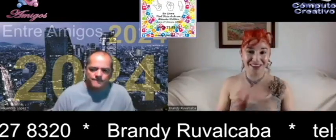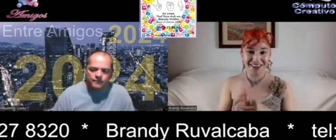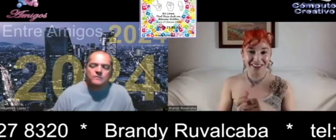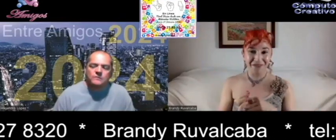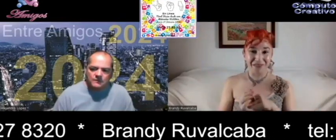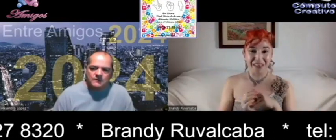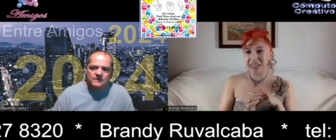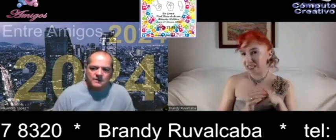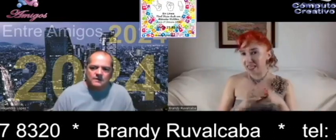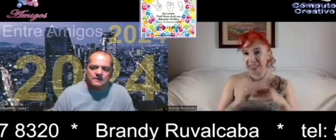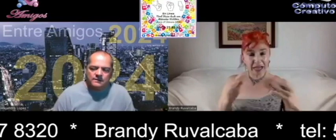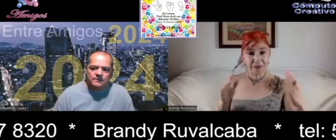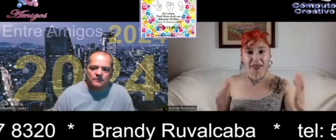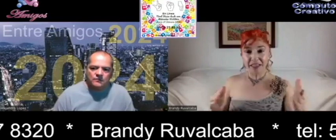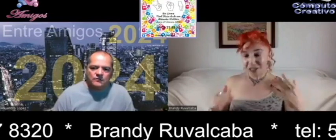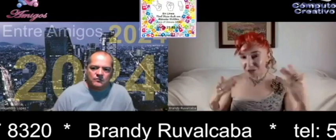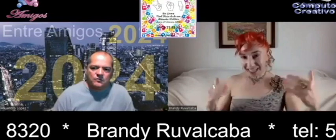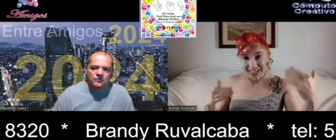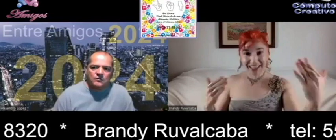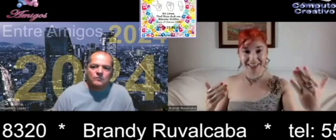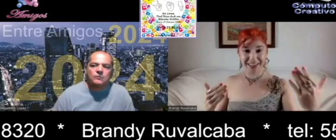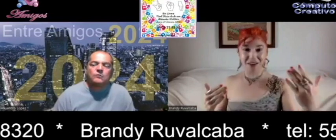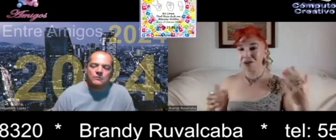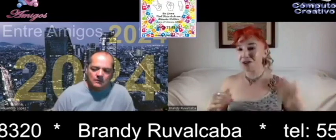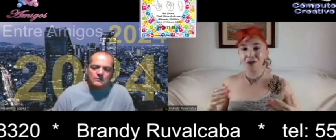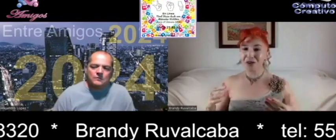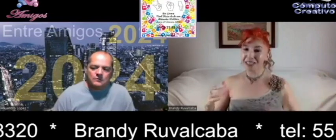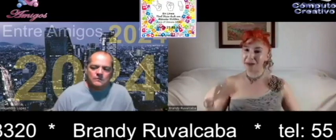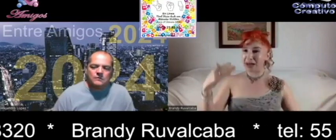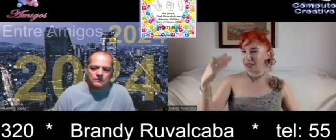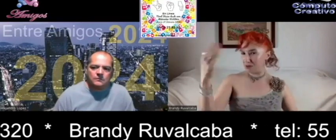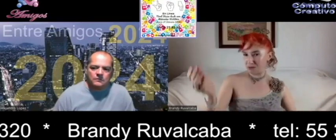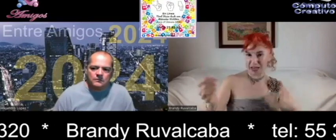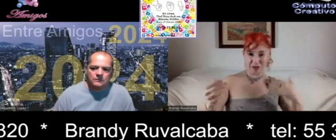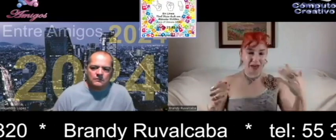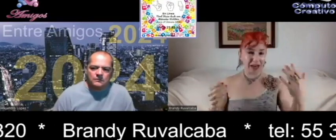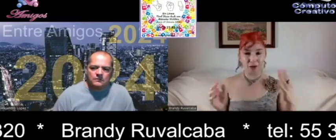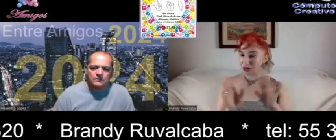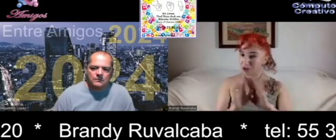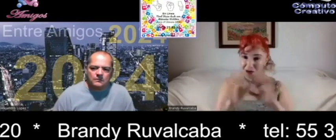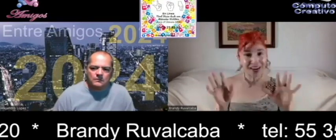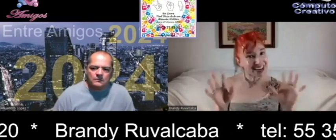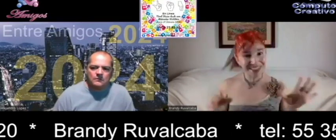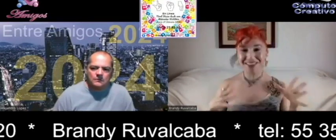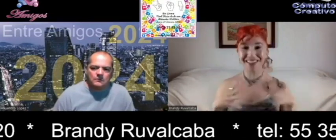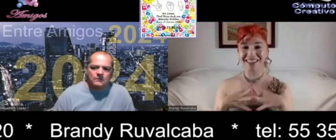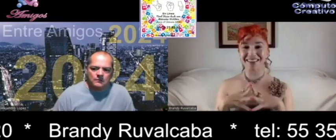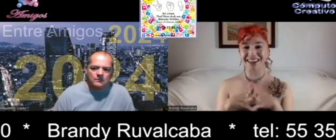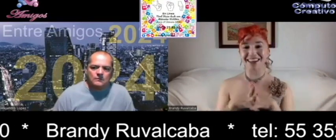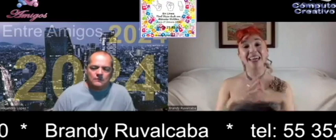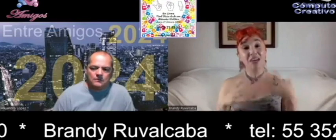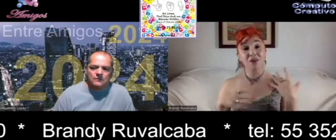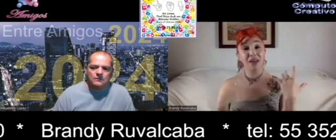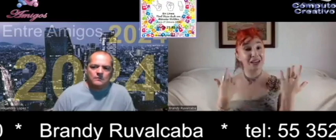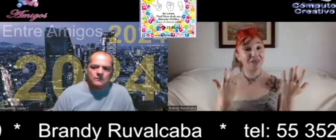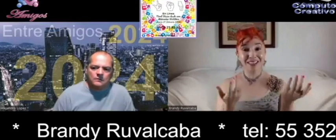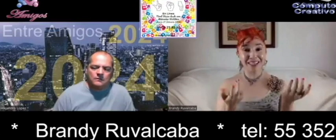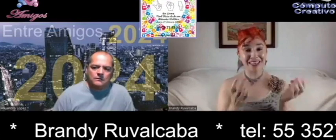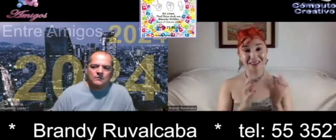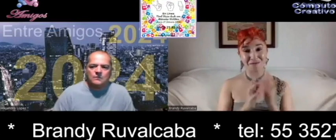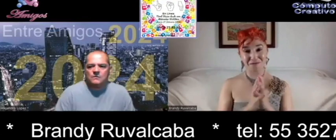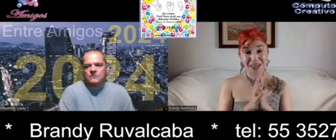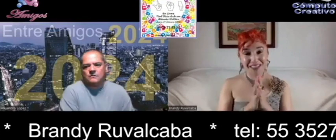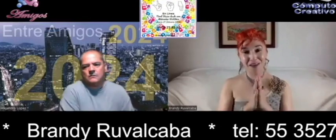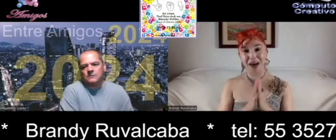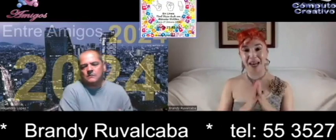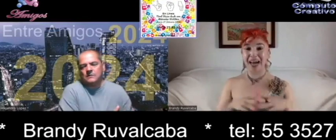región. Y está bien dicho en cada región, no está mal en una y bien en la otra, no, en las dos está bien y con la lengua de